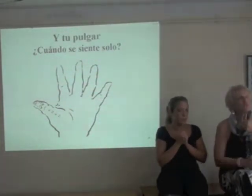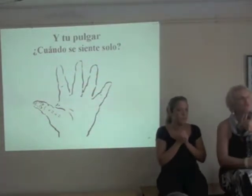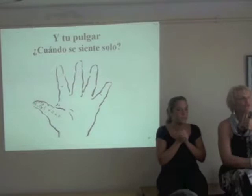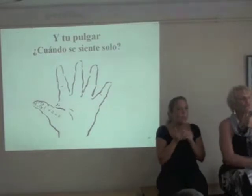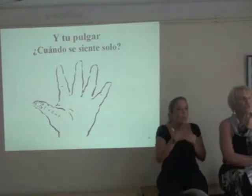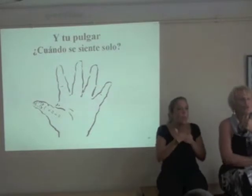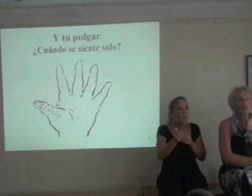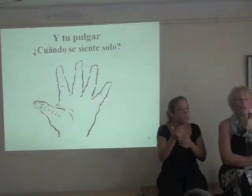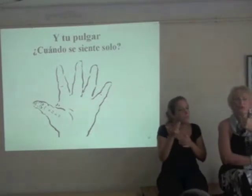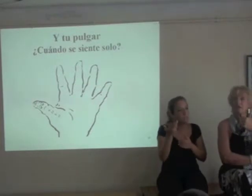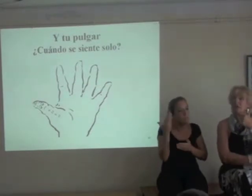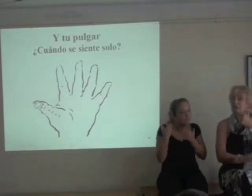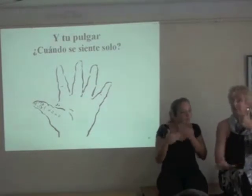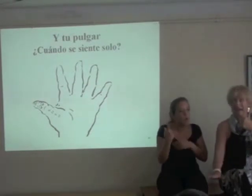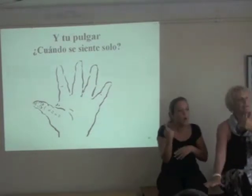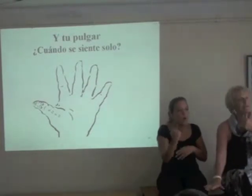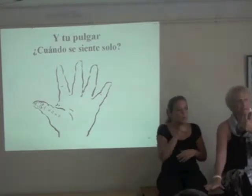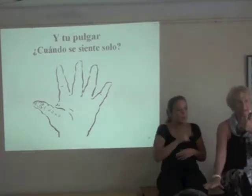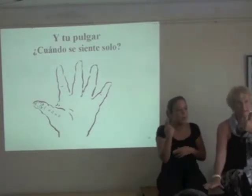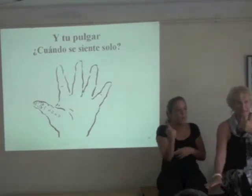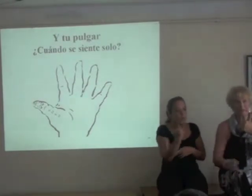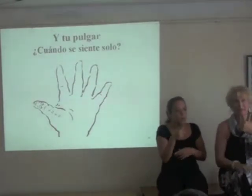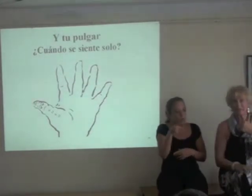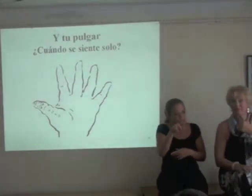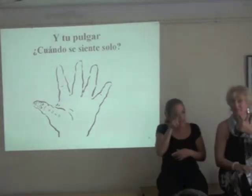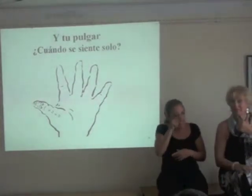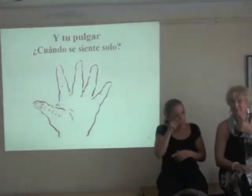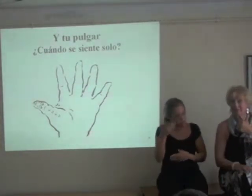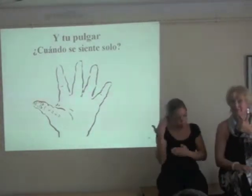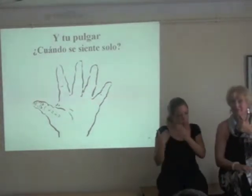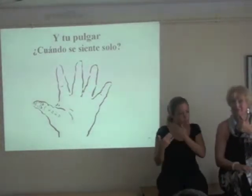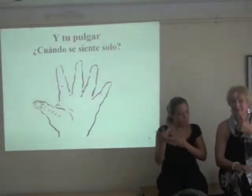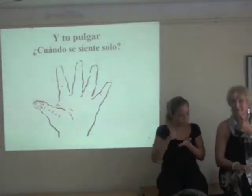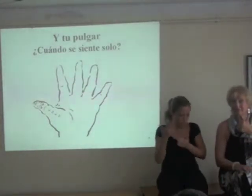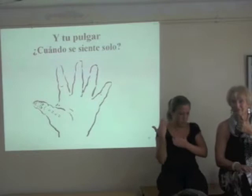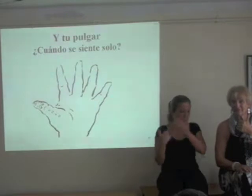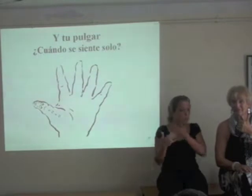¿Cuándo se sintió solo cuando eras niño?